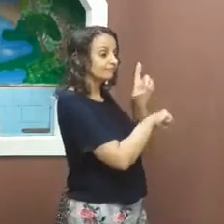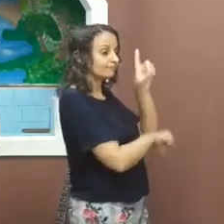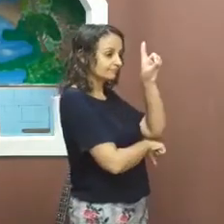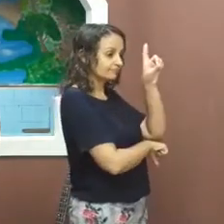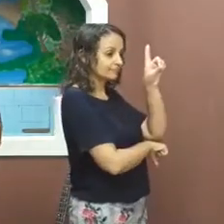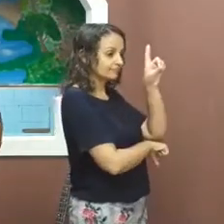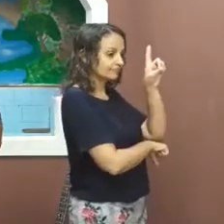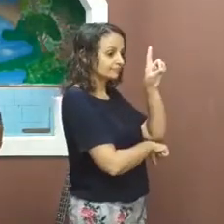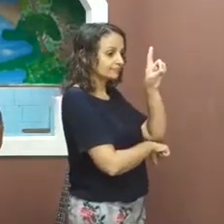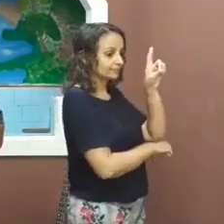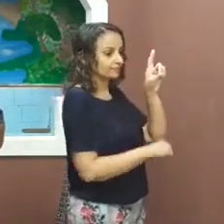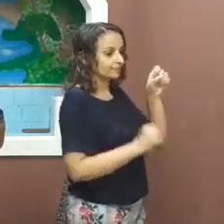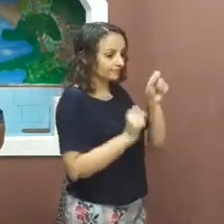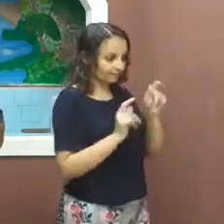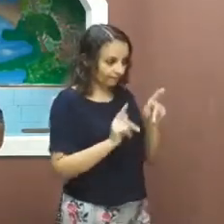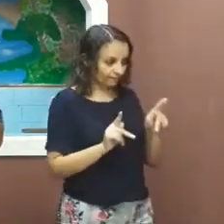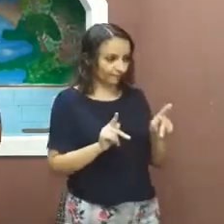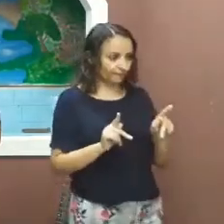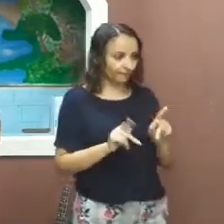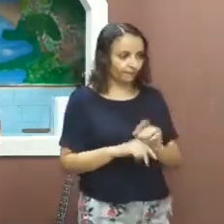o reino de Deus